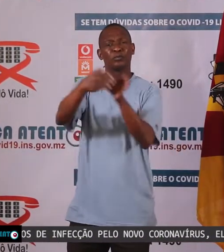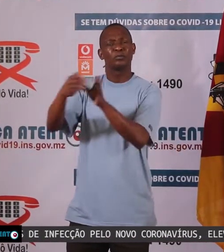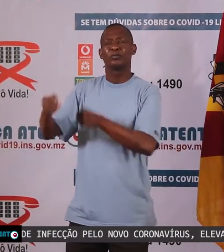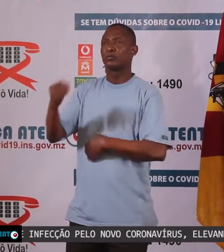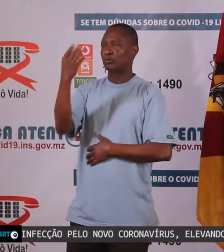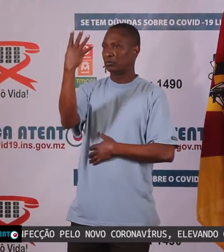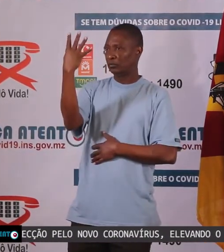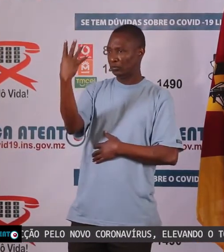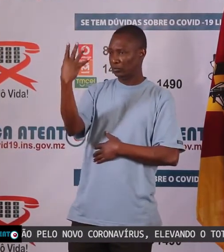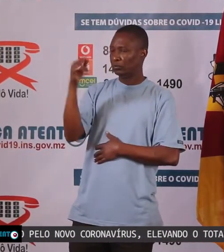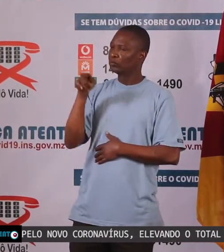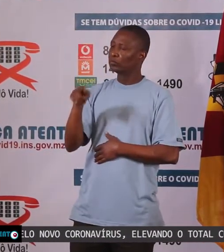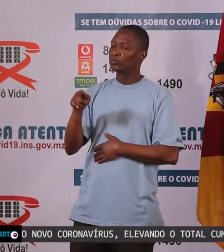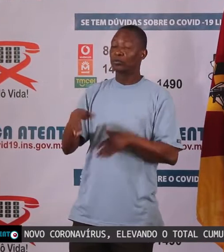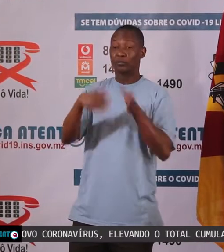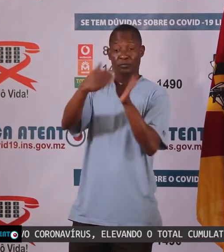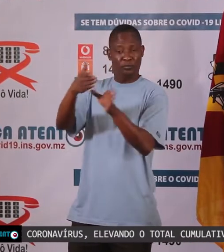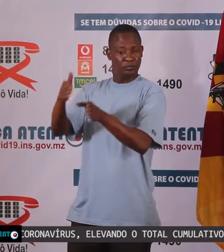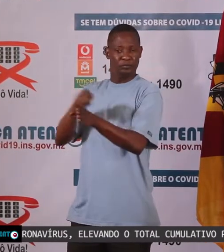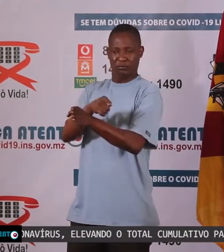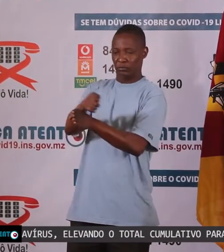de trabalhadores de saúde